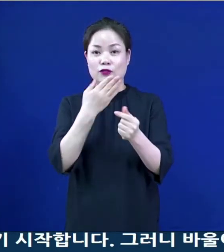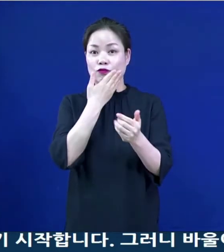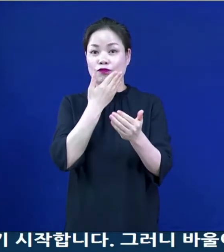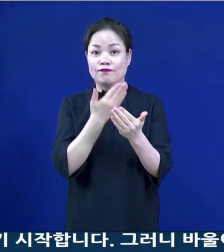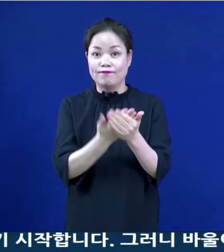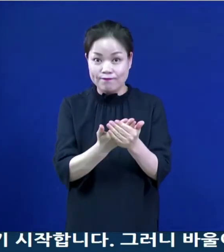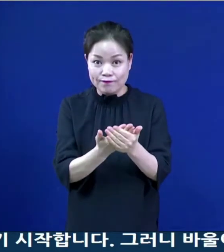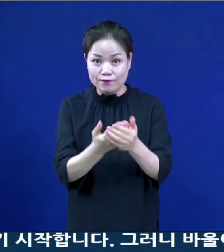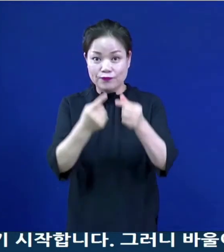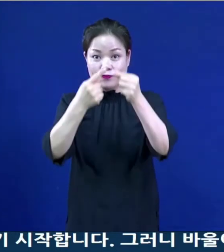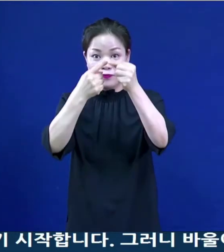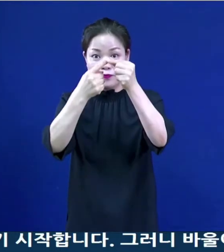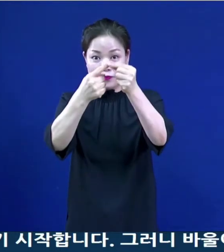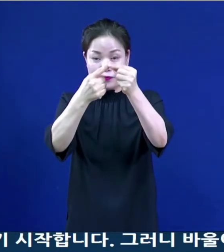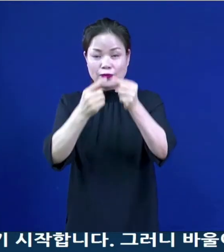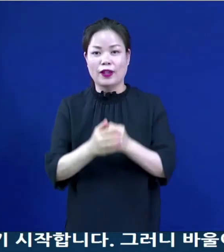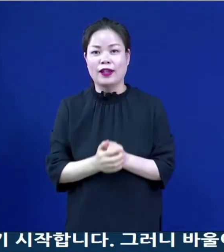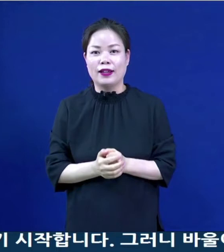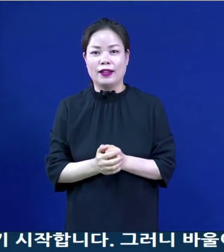첫째,